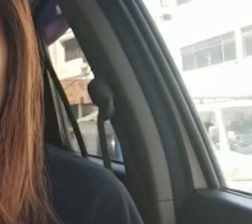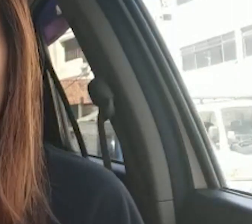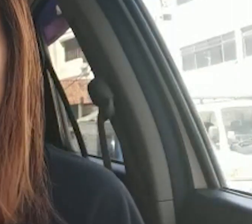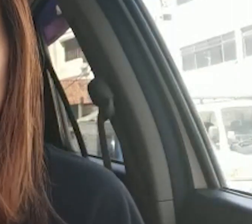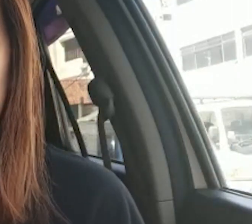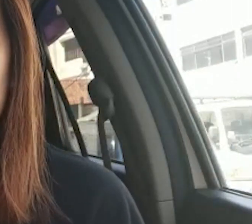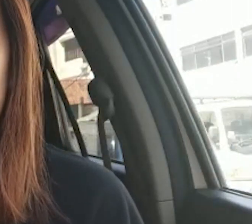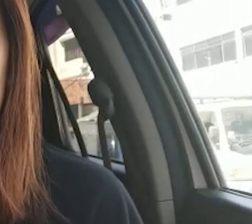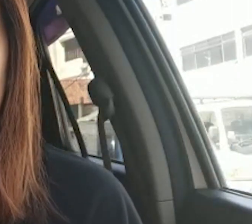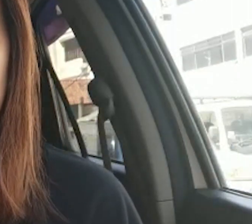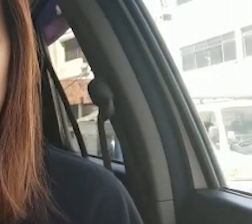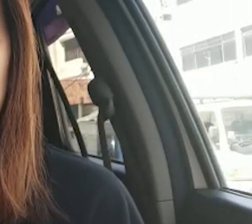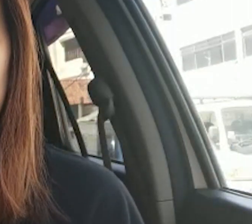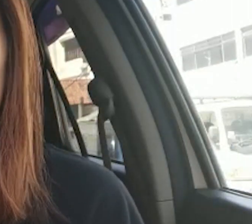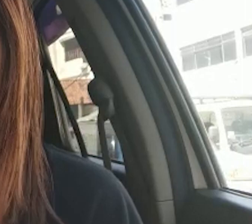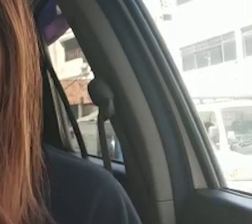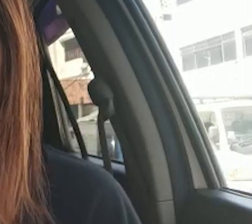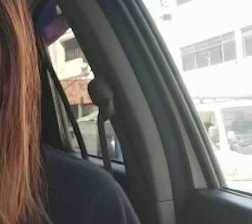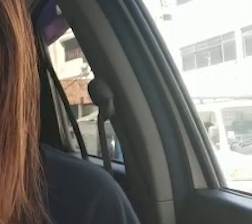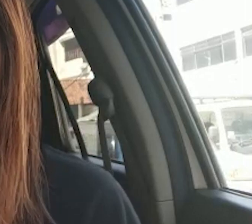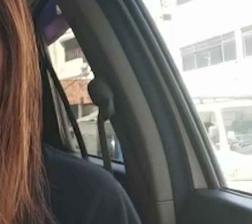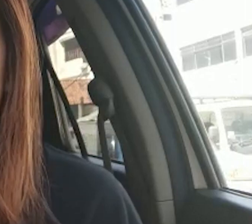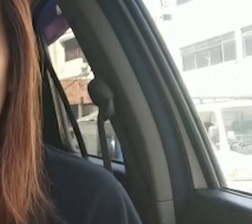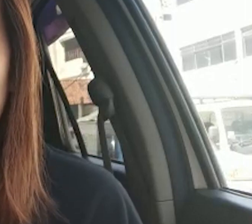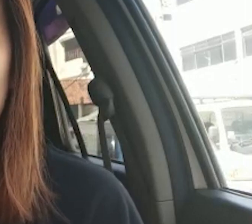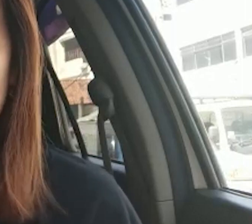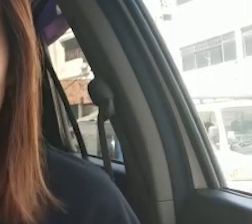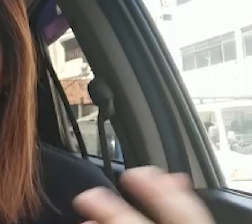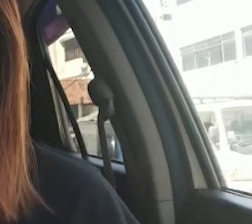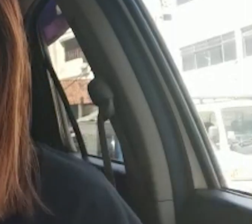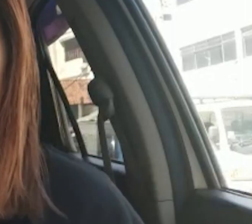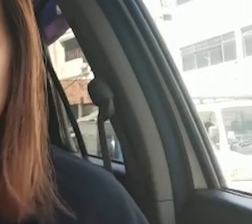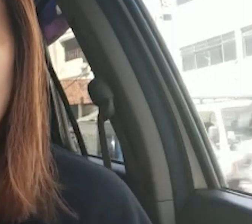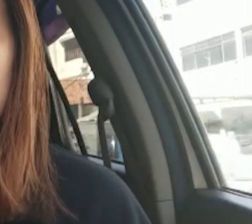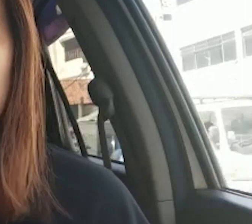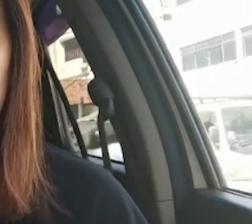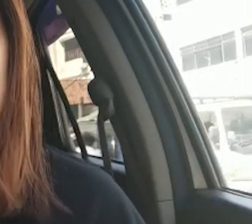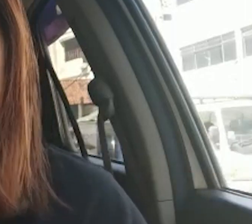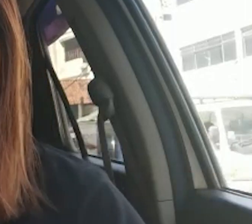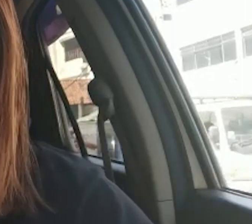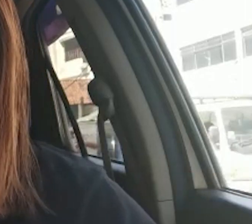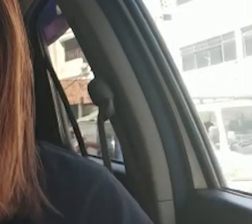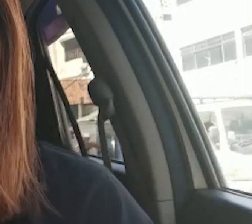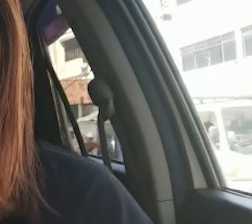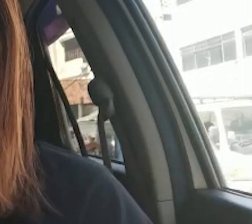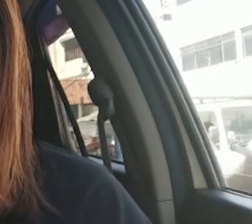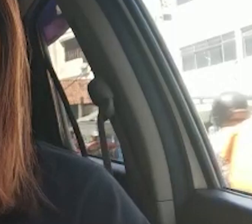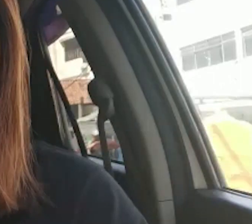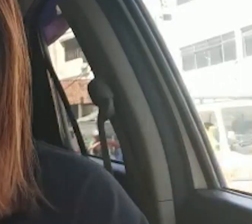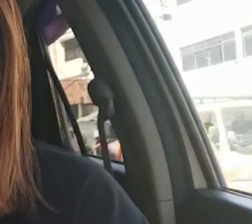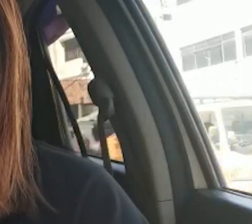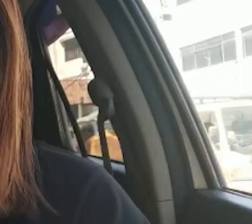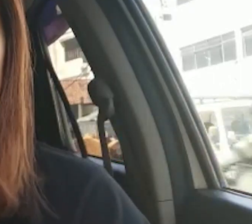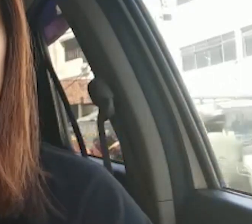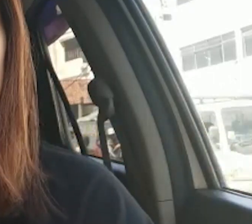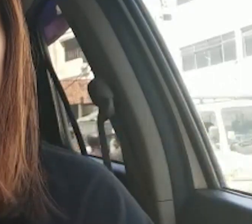bersama Tuhan dan menikmati setiap mujizat yang dia bisa lihat bersama dengan Musa, walaupun setelah Musa tidak ada dalam